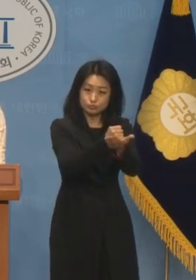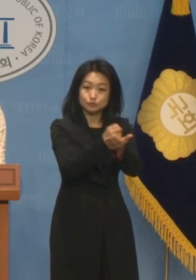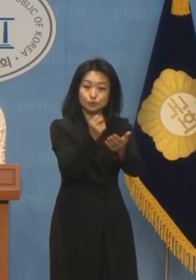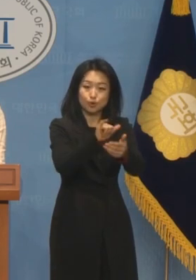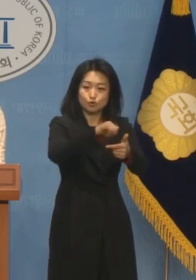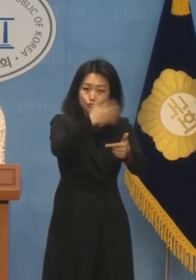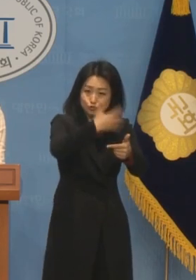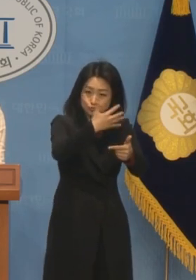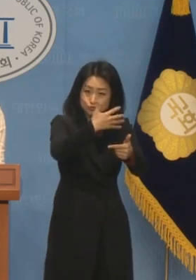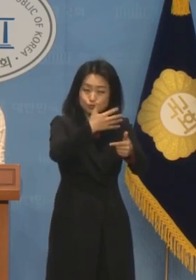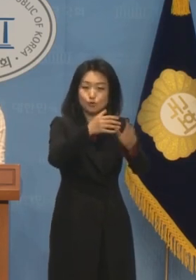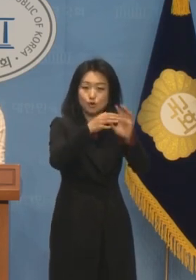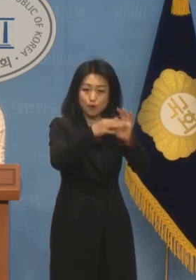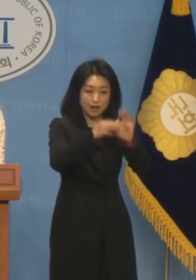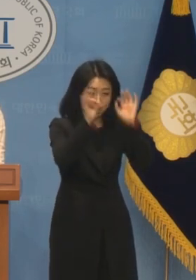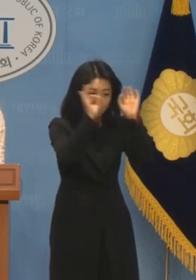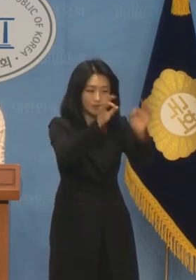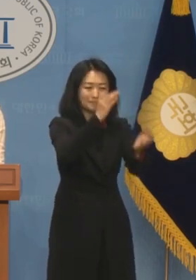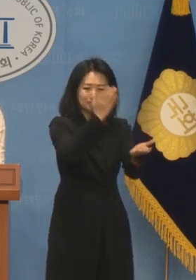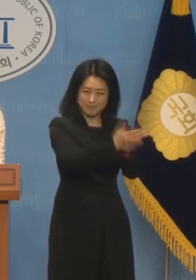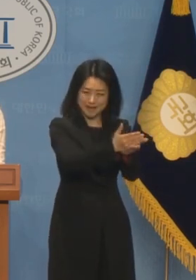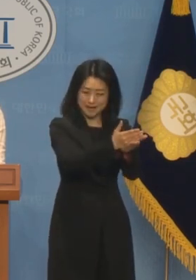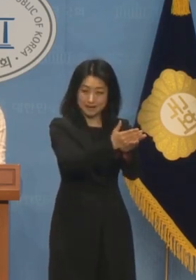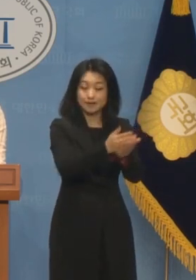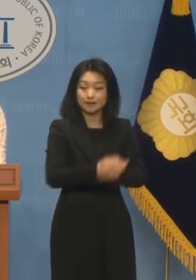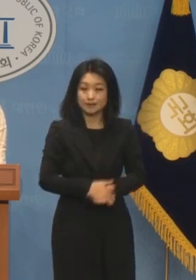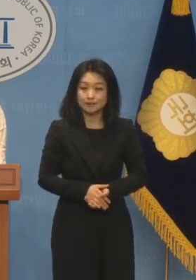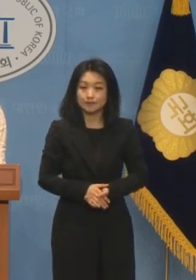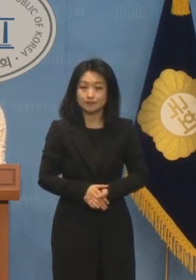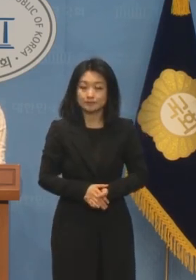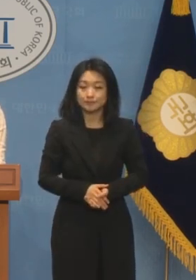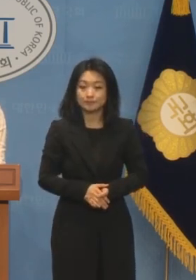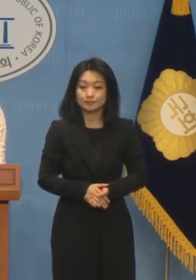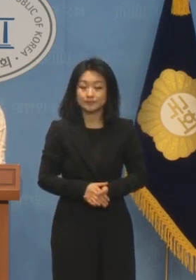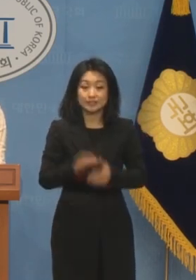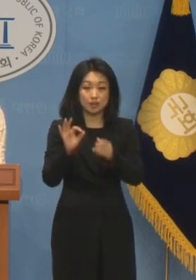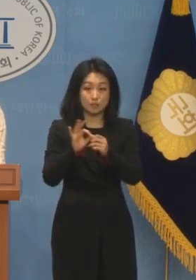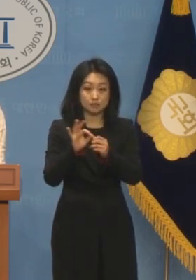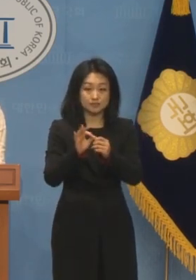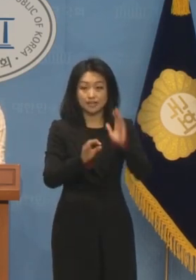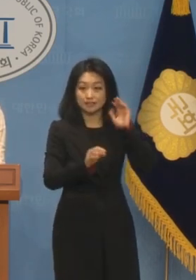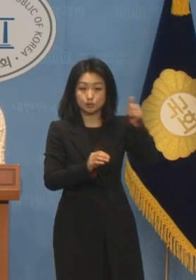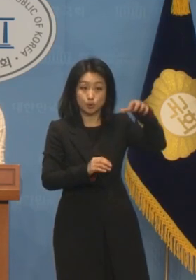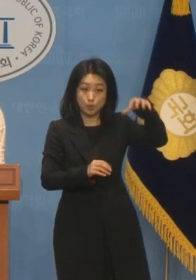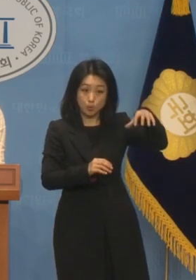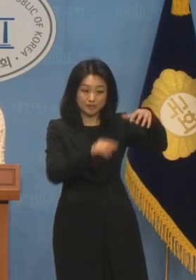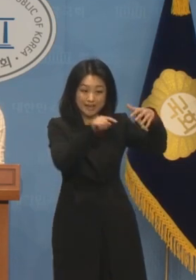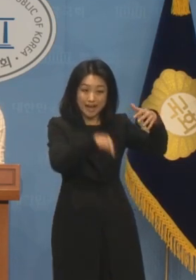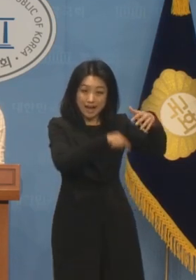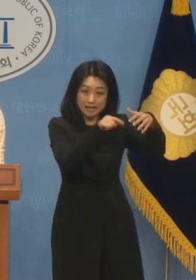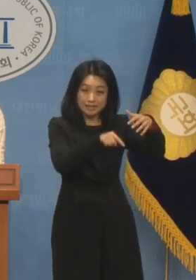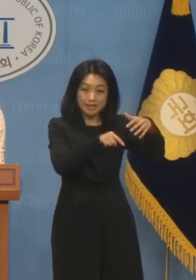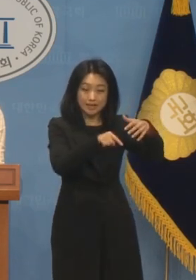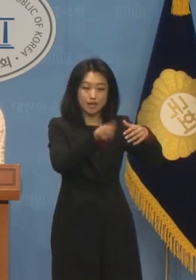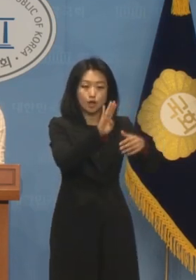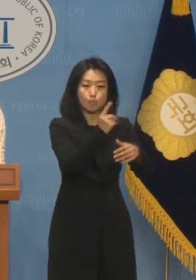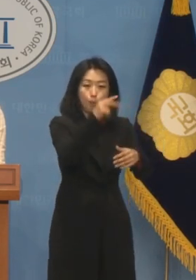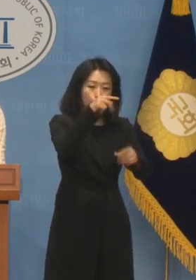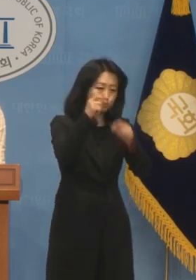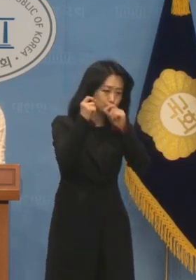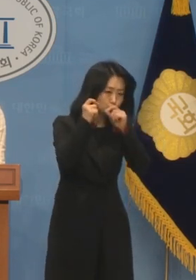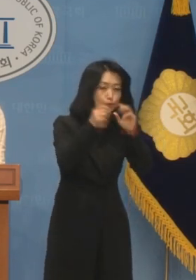유튜버의 유튜브 방송 시청 중단입니다. 마지막은 용산 대통령실 안에 포진한 극우 성향 인사